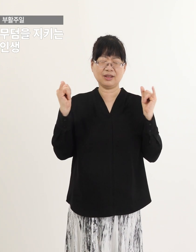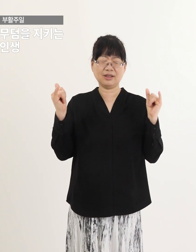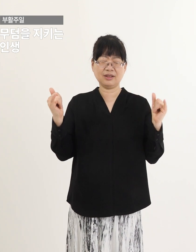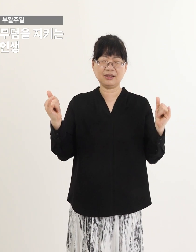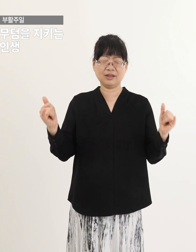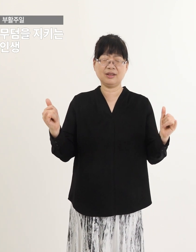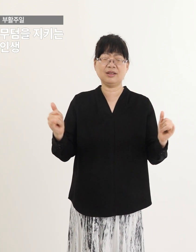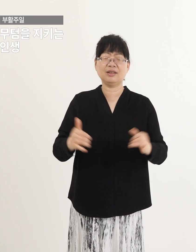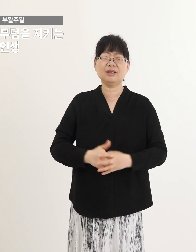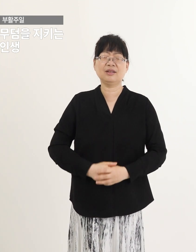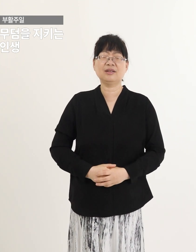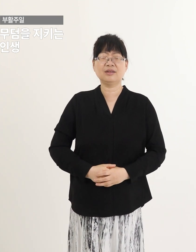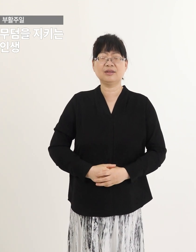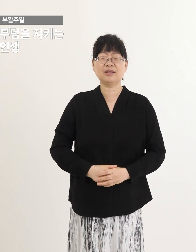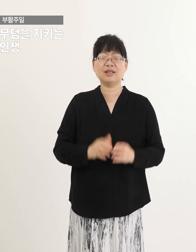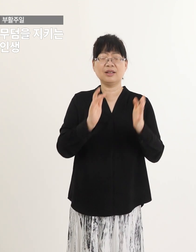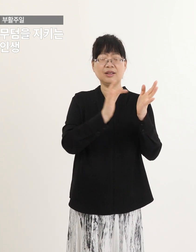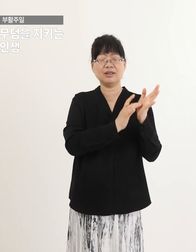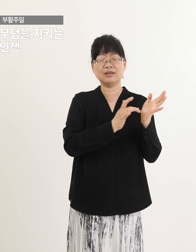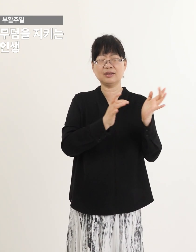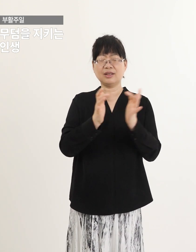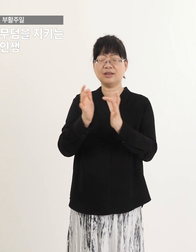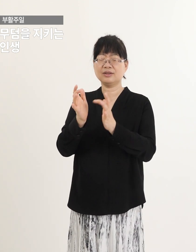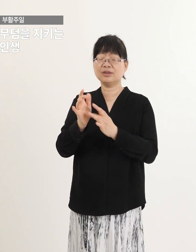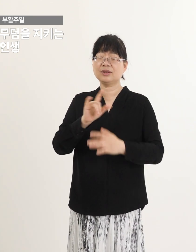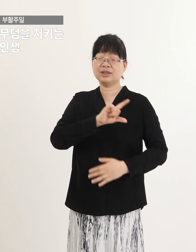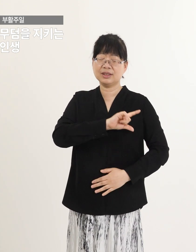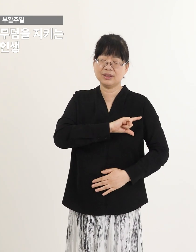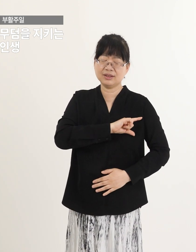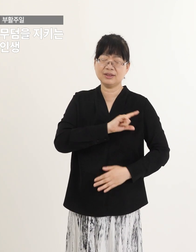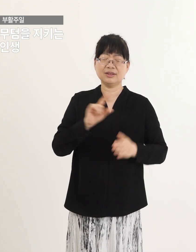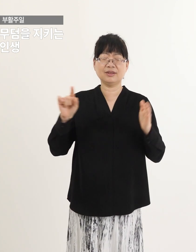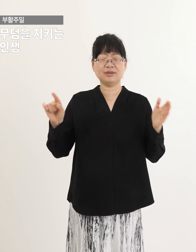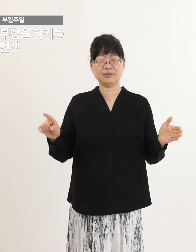부른다. 예수의 이름을 믿는 자